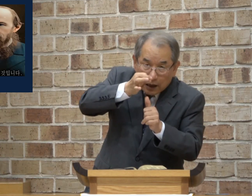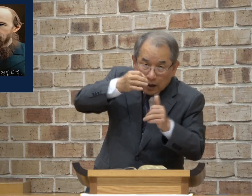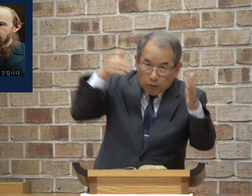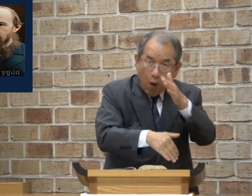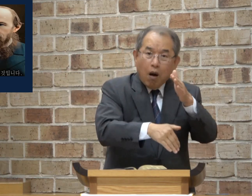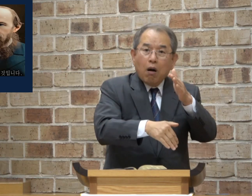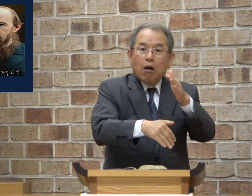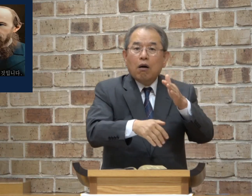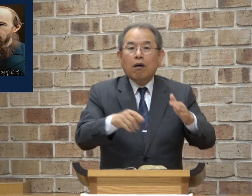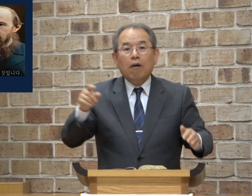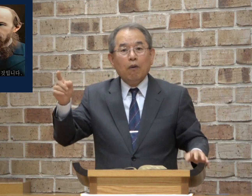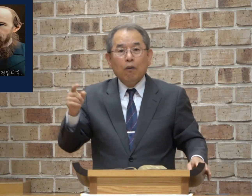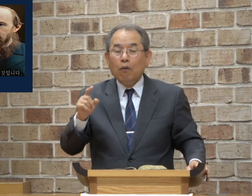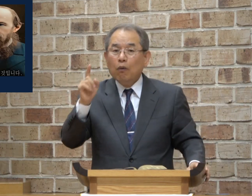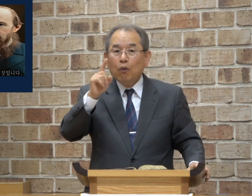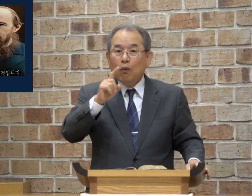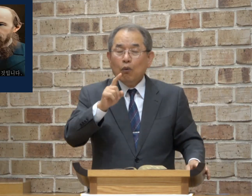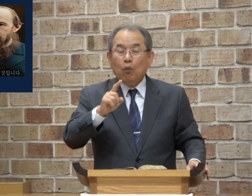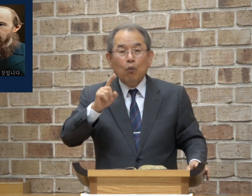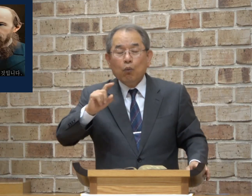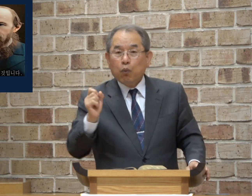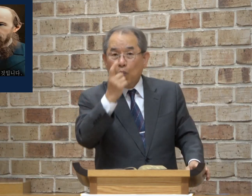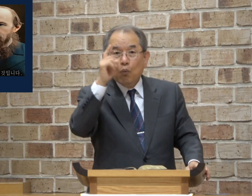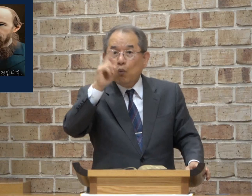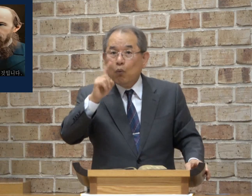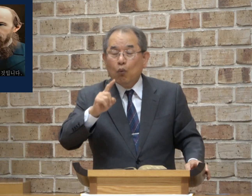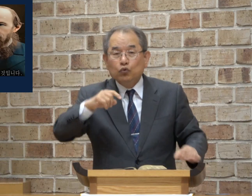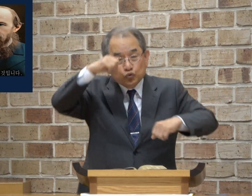만약에 그가 죽었더라면, 사형당했더라면 그 순간에